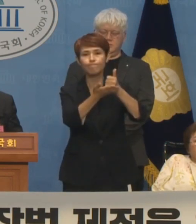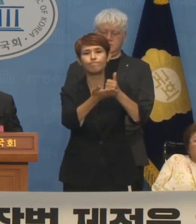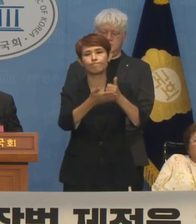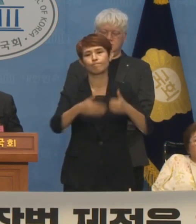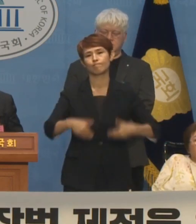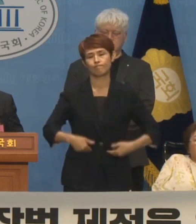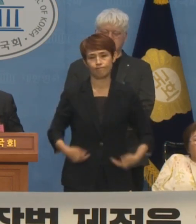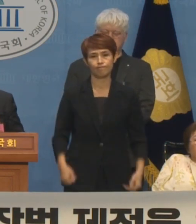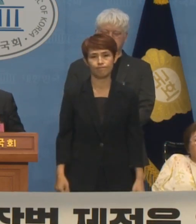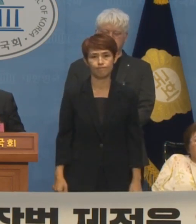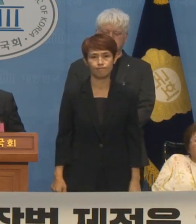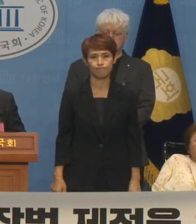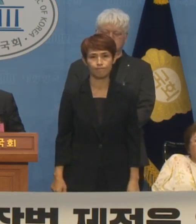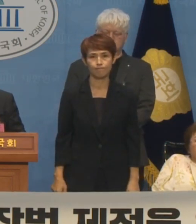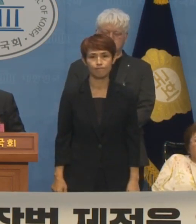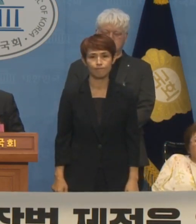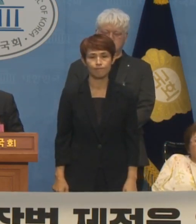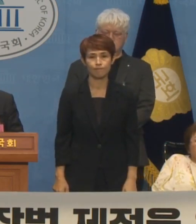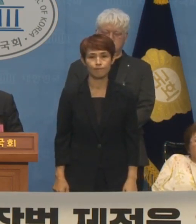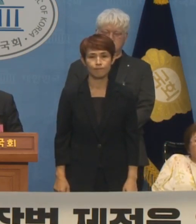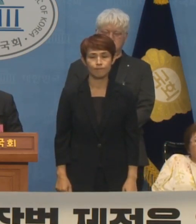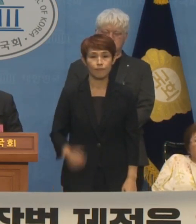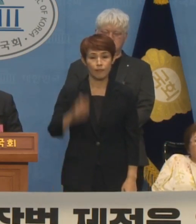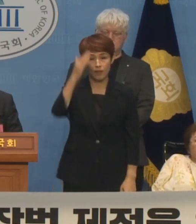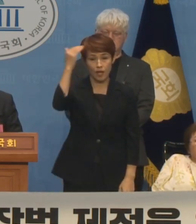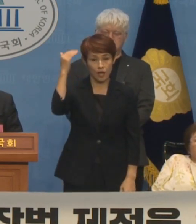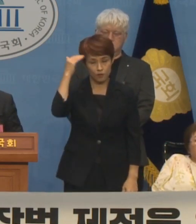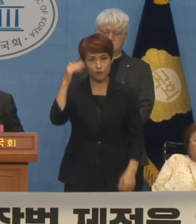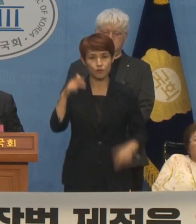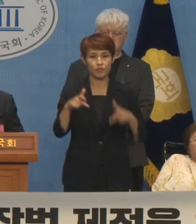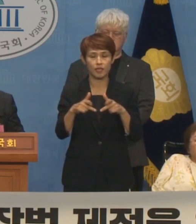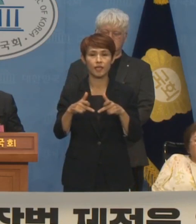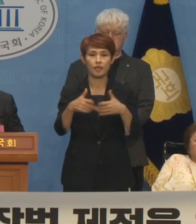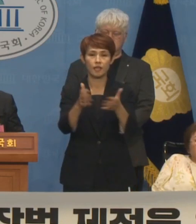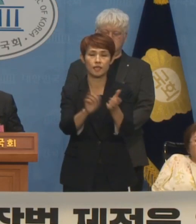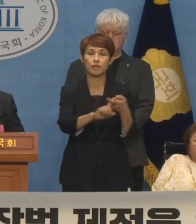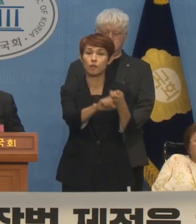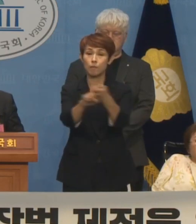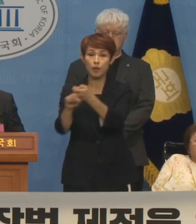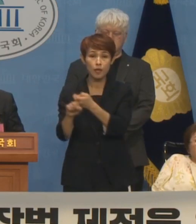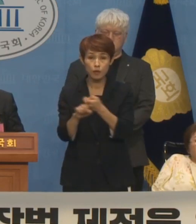때입니다. 우리 한국장애인단체 총연맹도